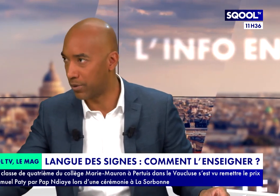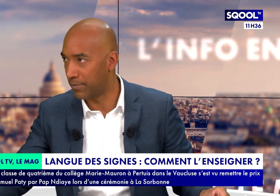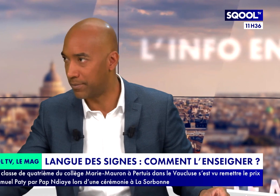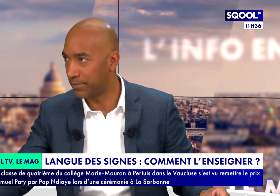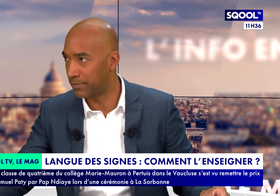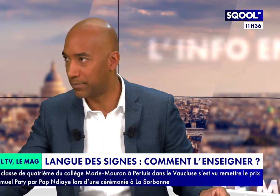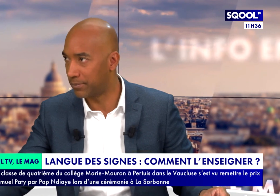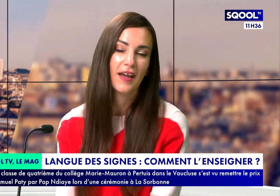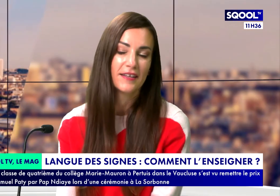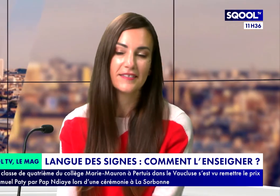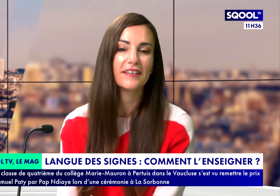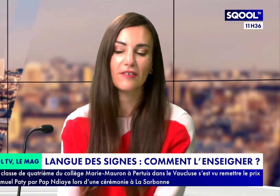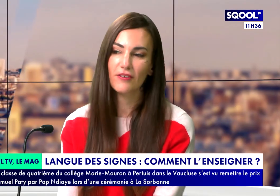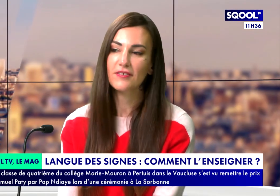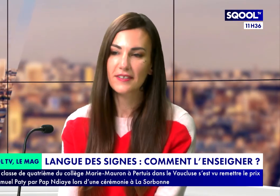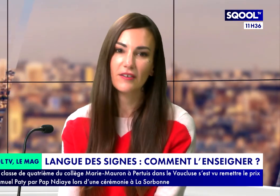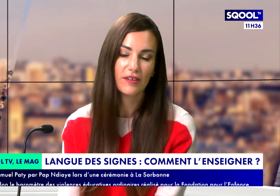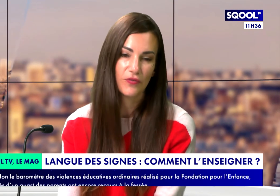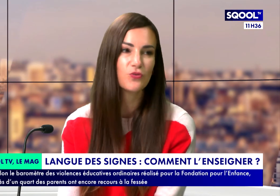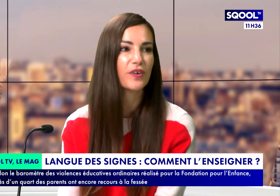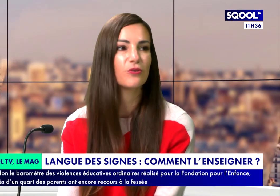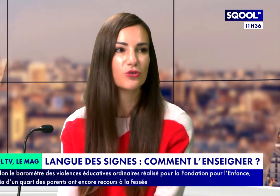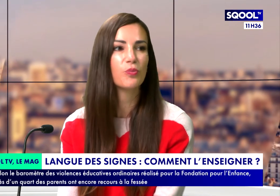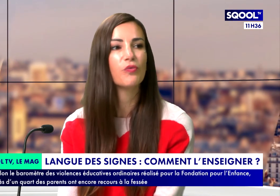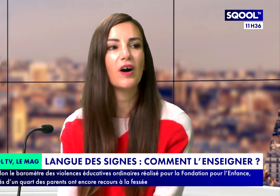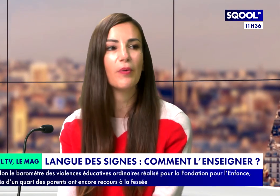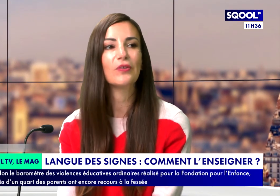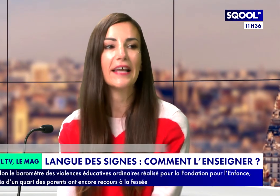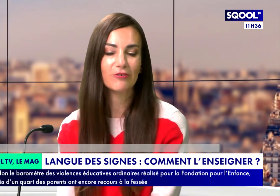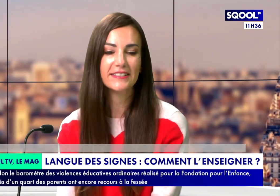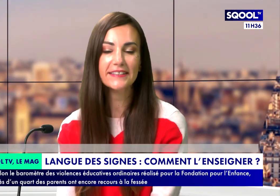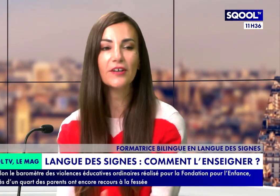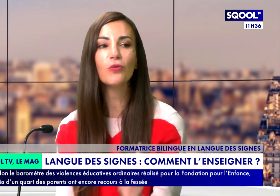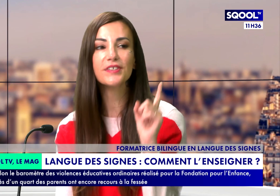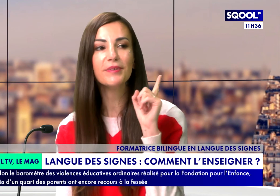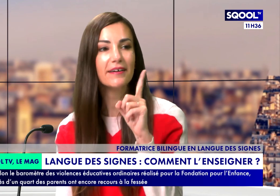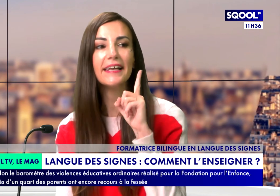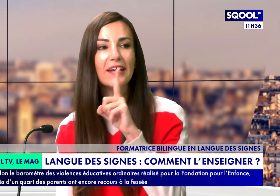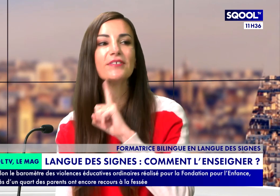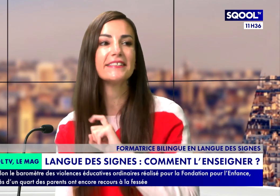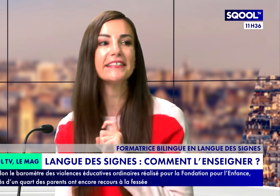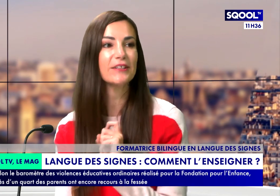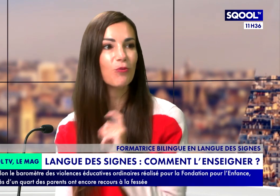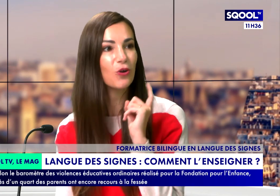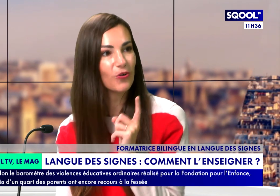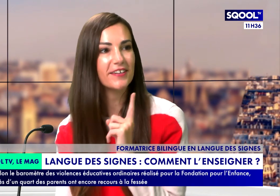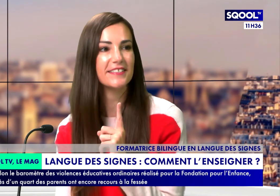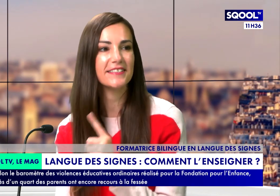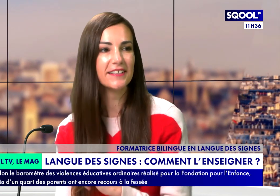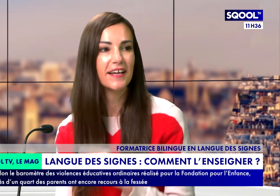? C'est... il faut s'ouvrir aux autres pour pouvoir apprendre la langue des signes. D'ailleurs, on dit bien la langue des signes et non le langage des signes. D'accord.